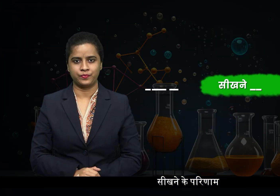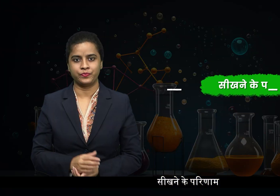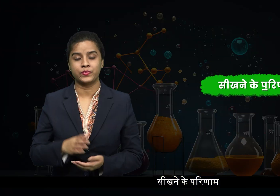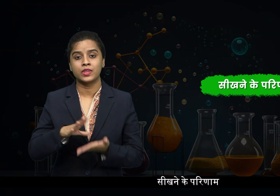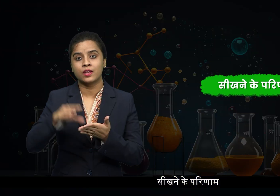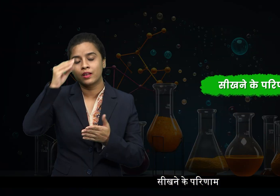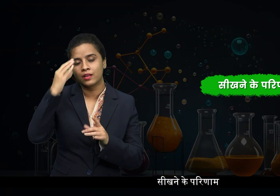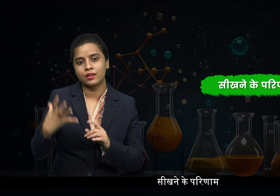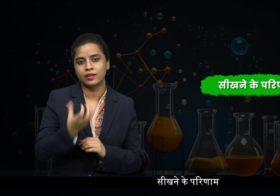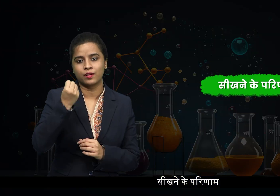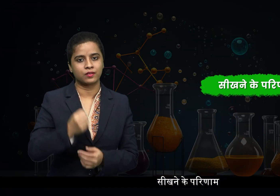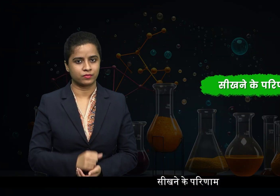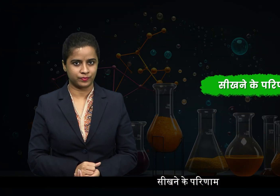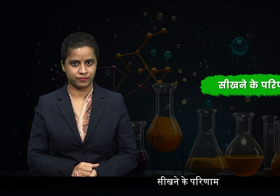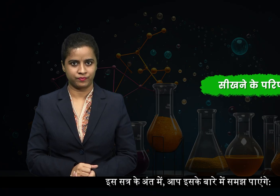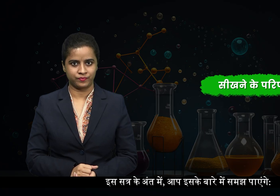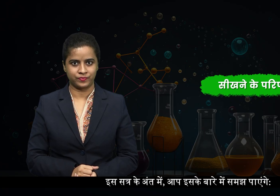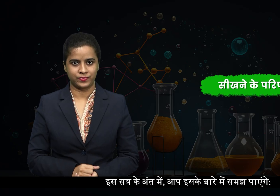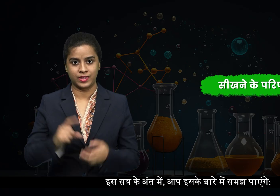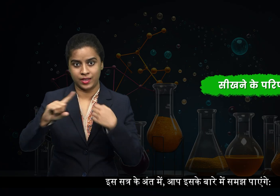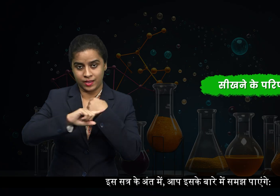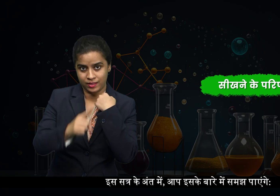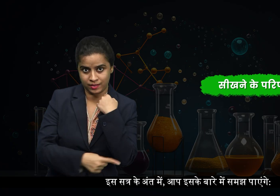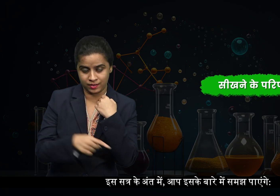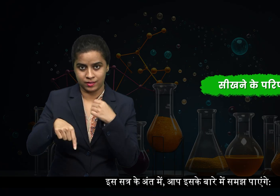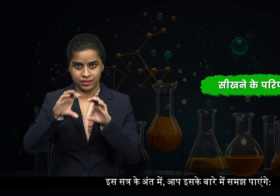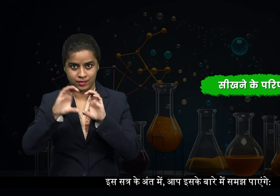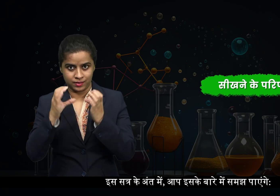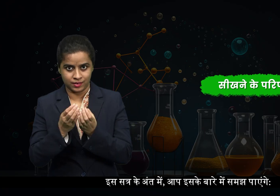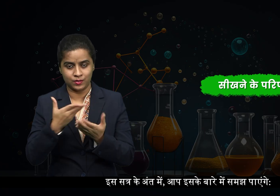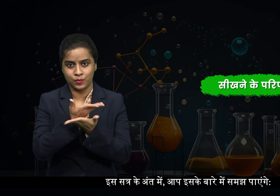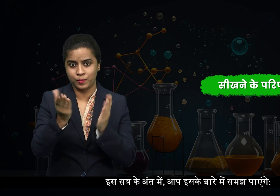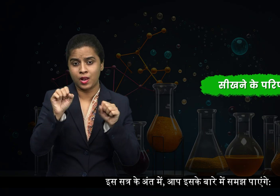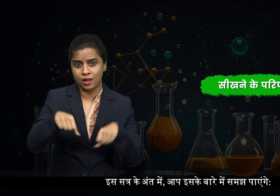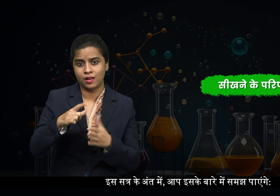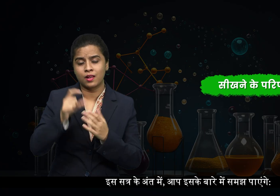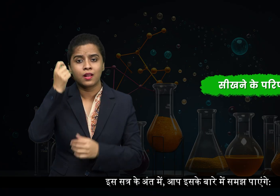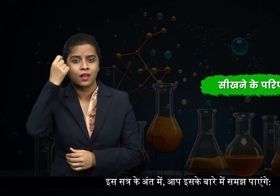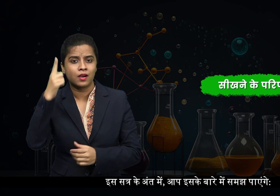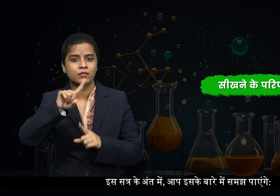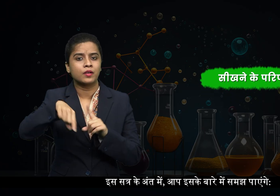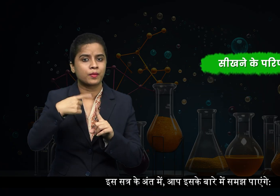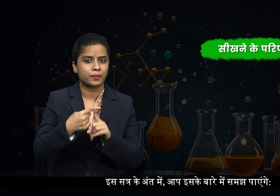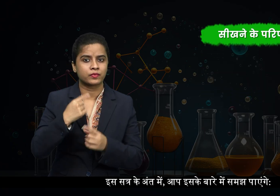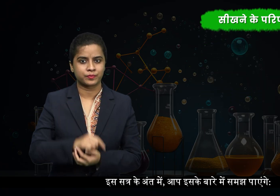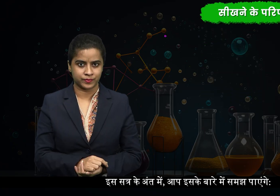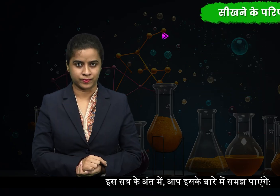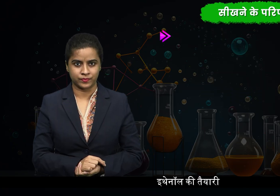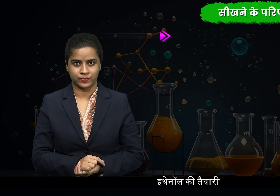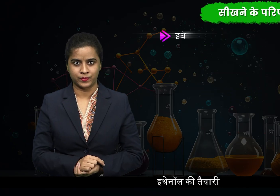सीखने के परिणाम। इस सत्र के अंत में आप इसके बारे में समझ पाएंगे: